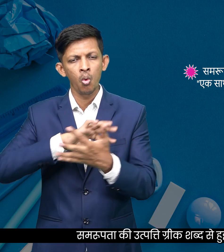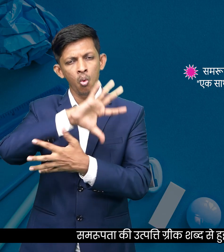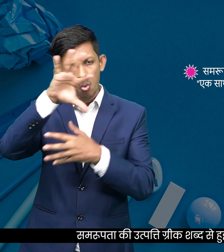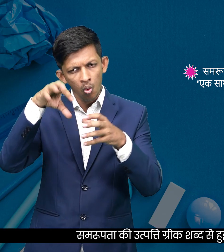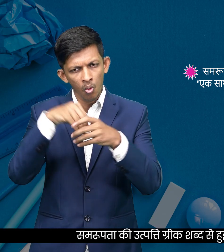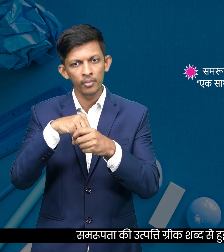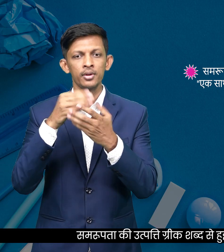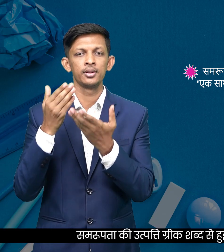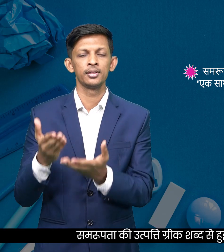मापना।